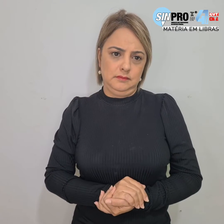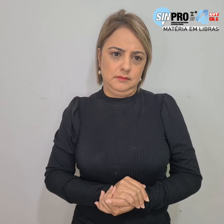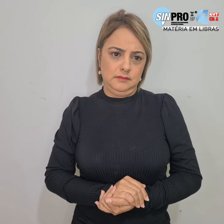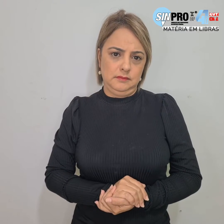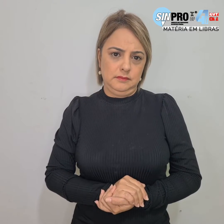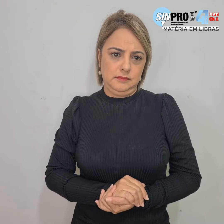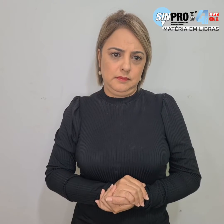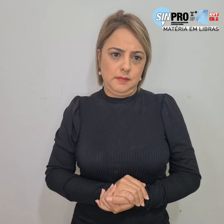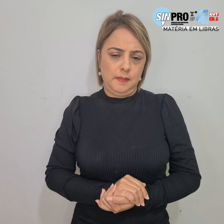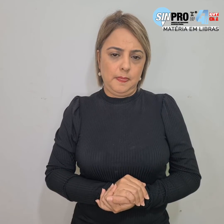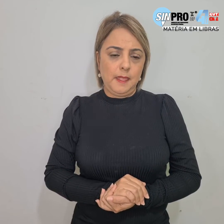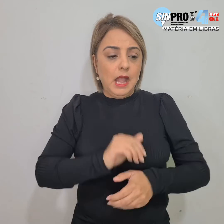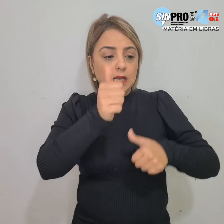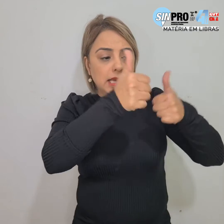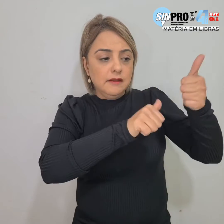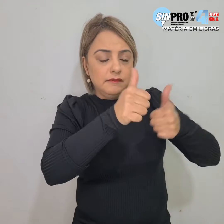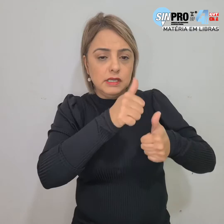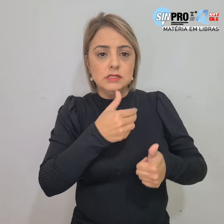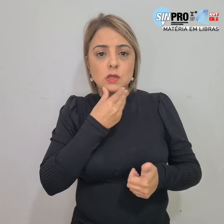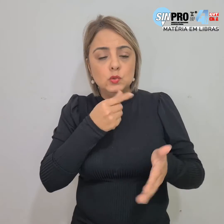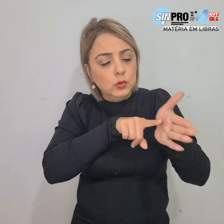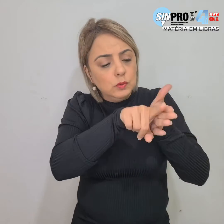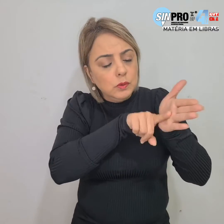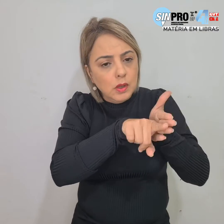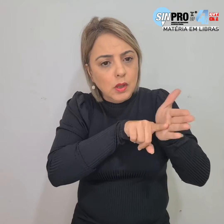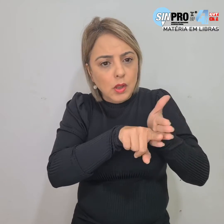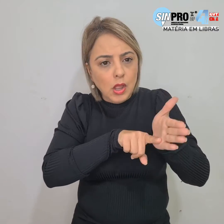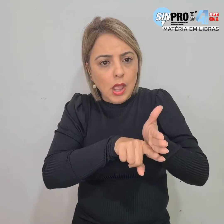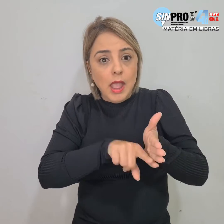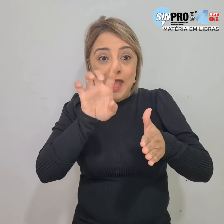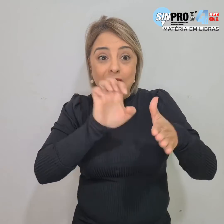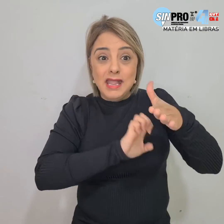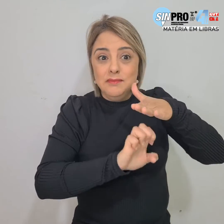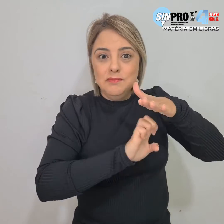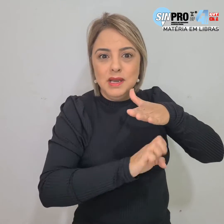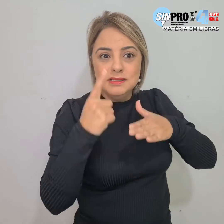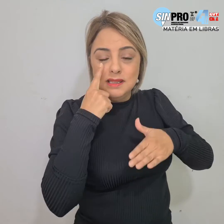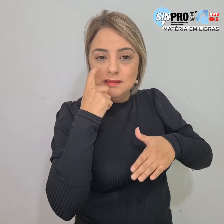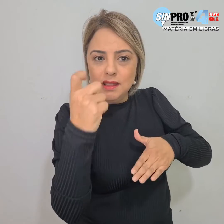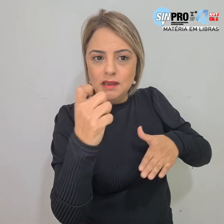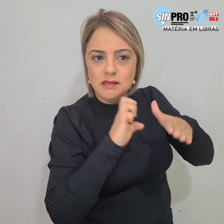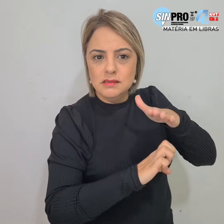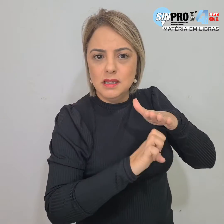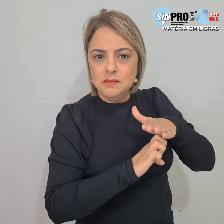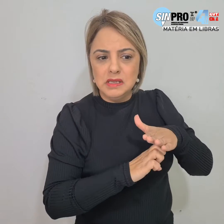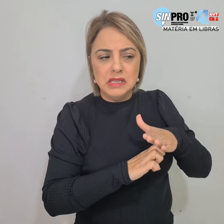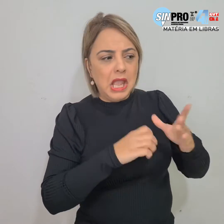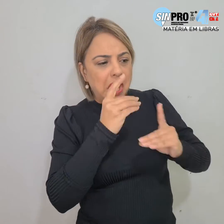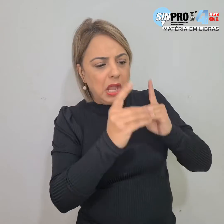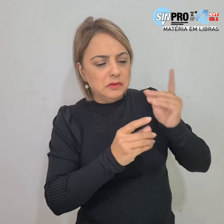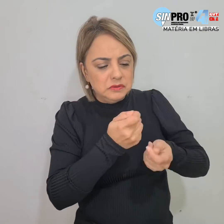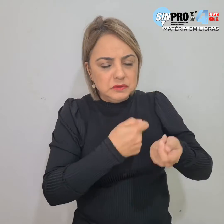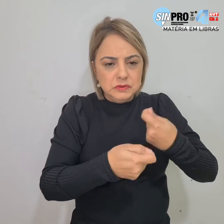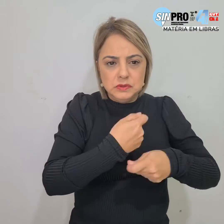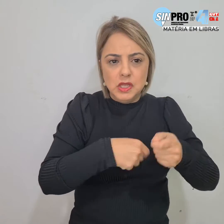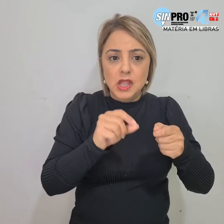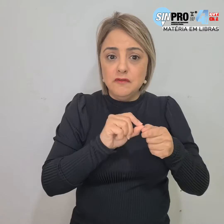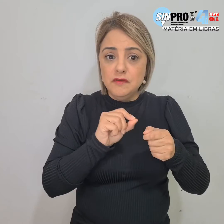Na avaliação do pesquisador, predomina o lobby do setor. É um discurso economicista feito não só por esse varejo